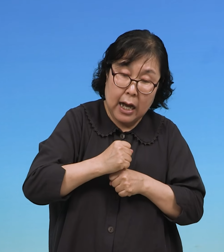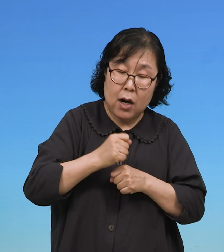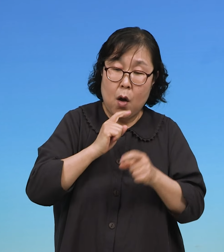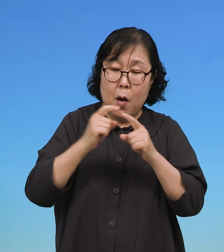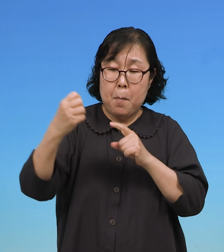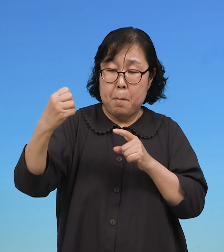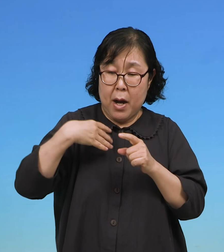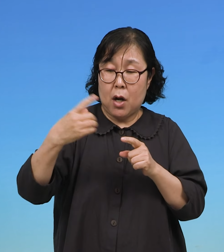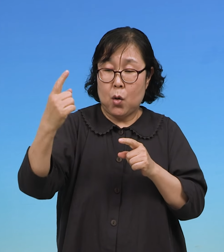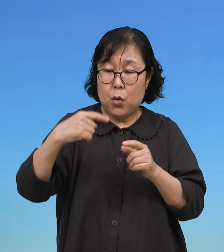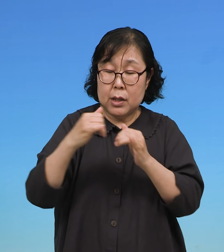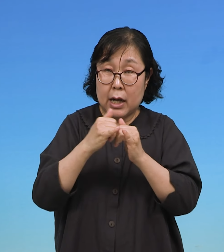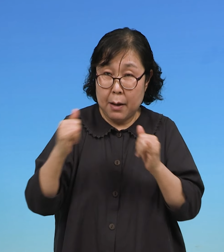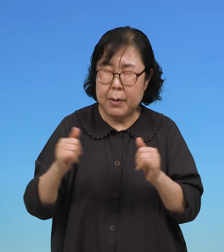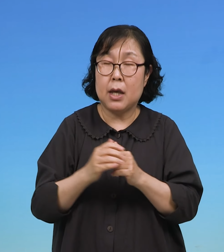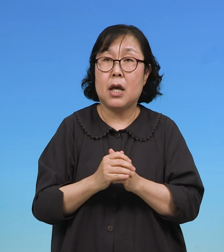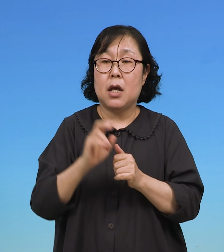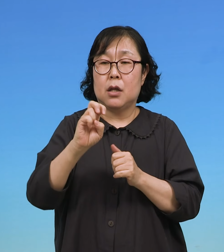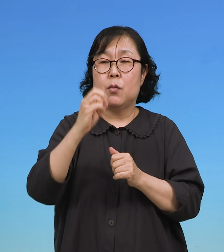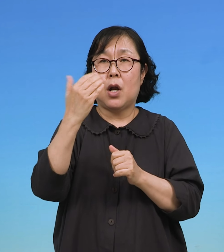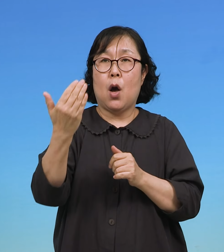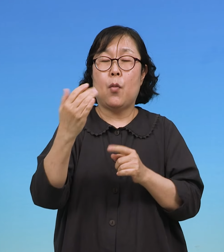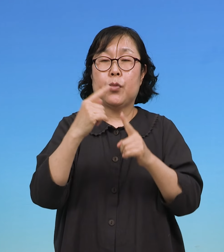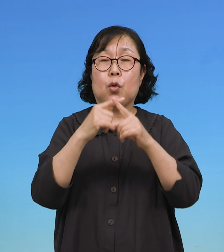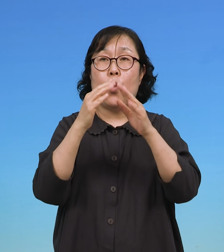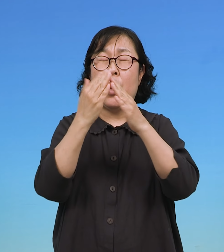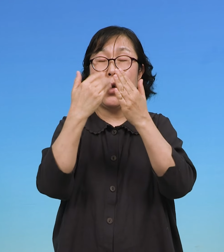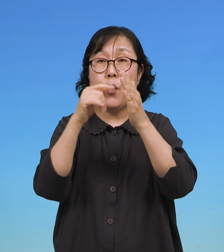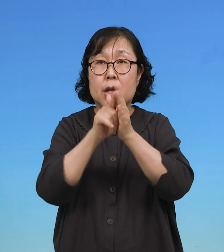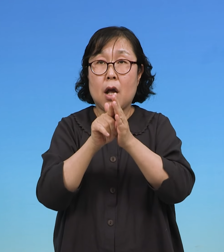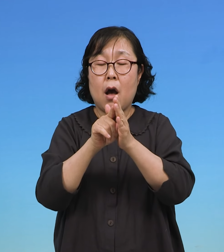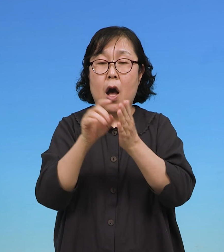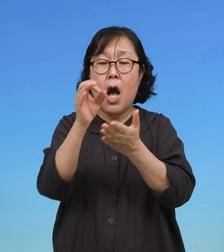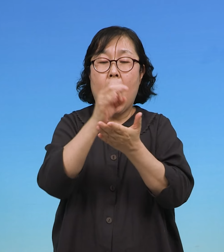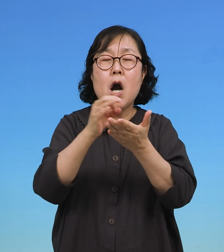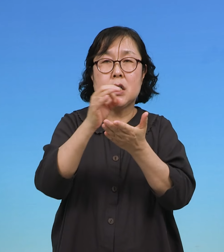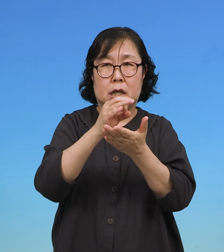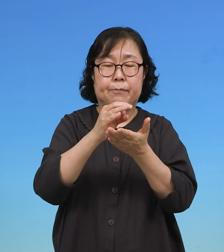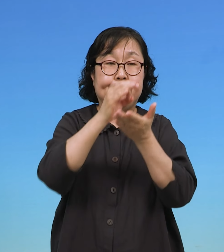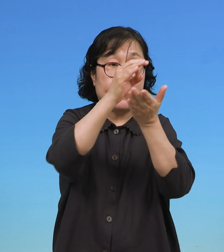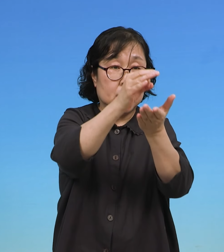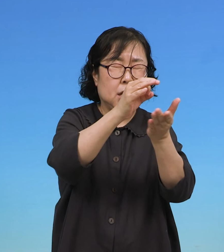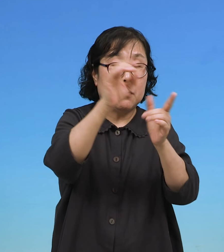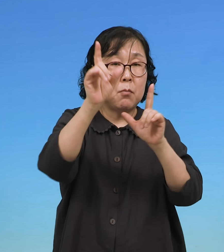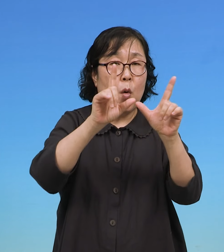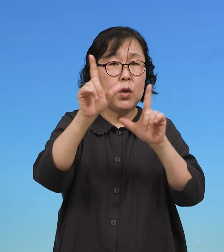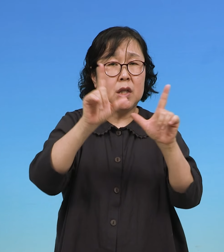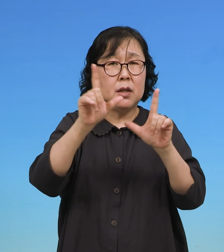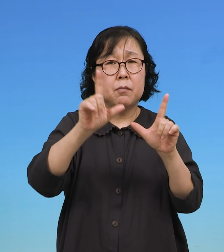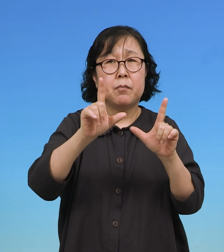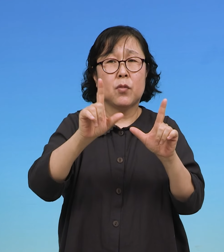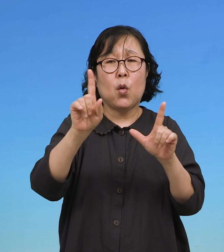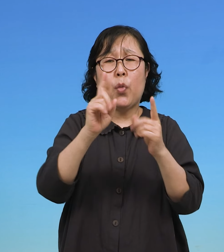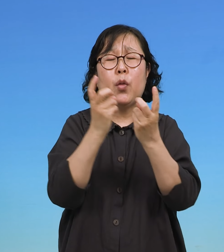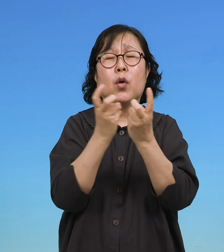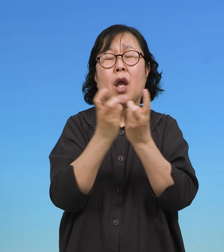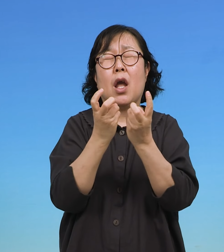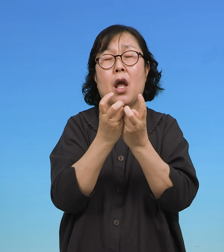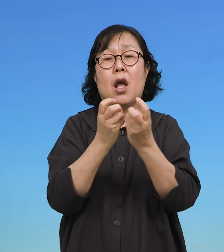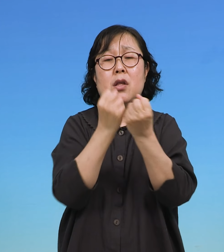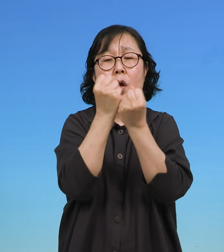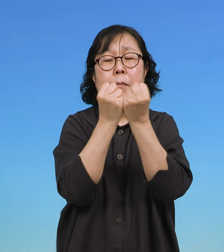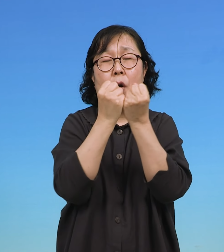도와달라고 하러 온 그 사람이 바로 29교회를 위하여 그 큰 헌금을 하는 이 모수는 어디서